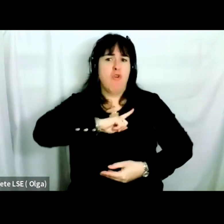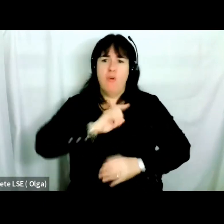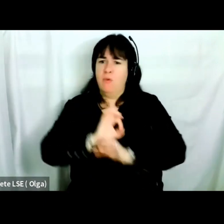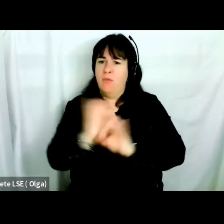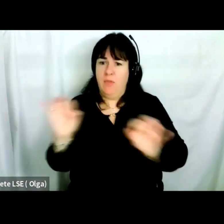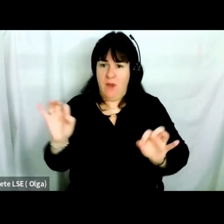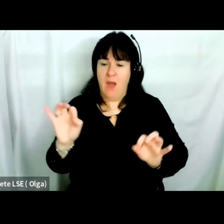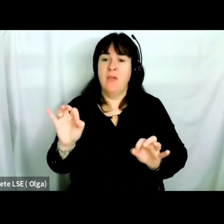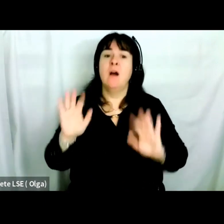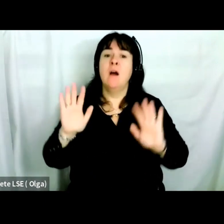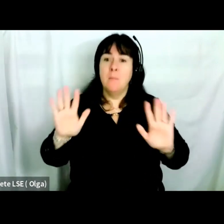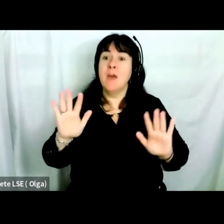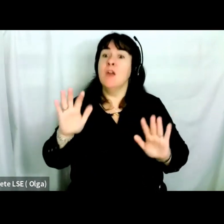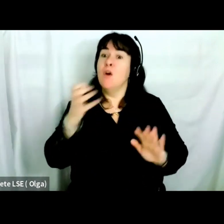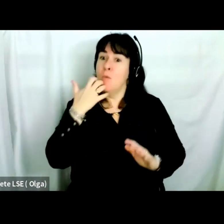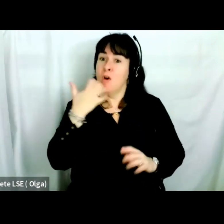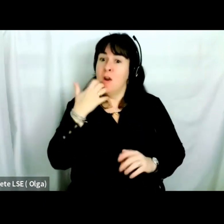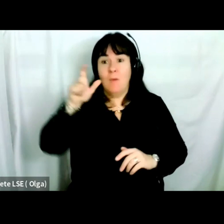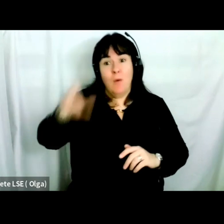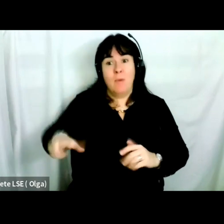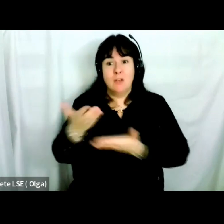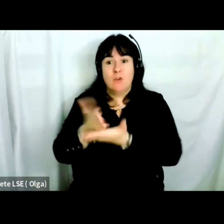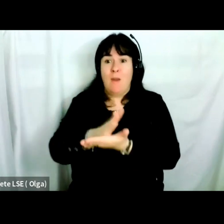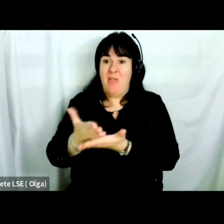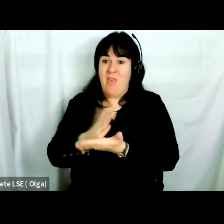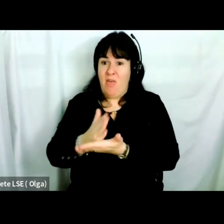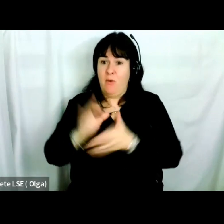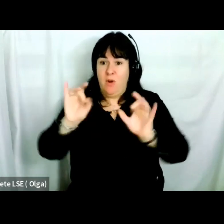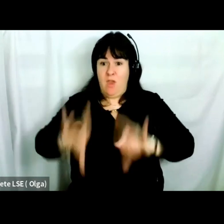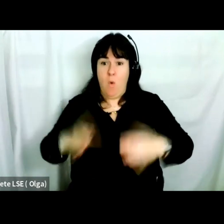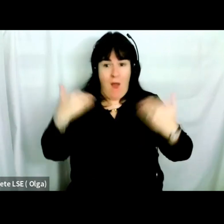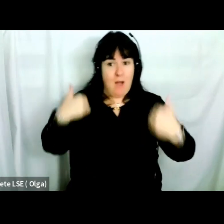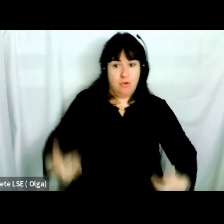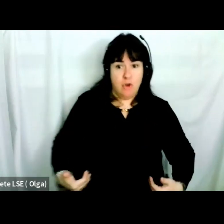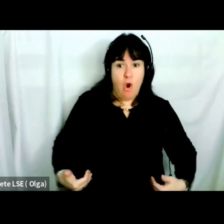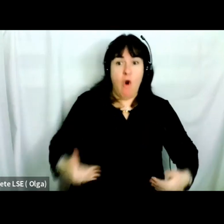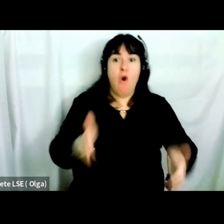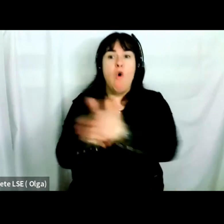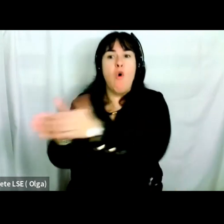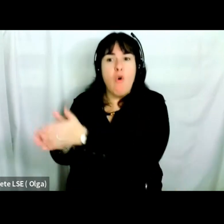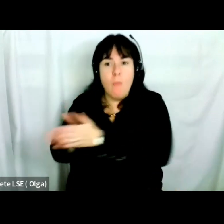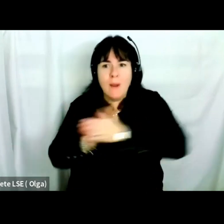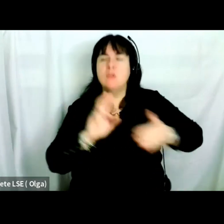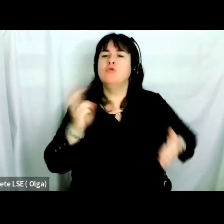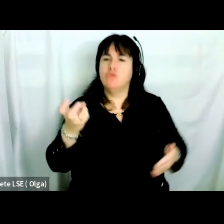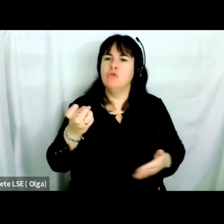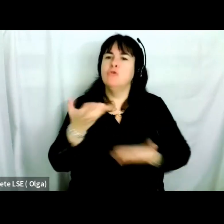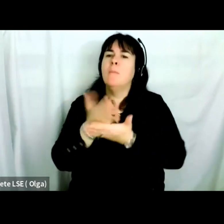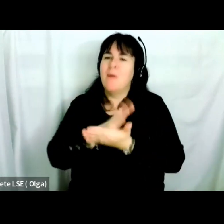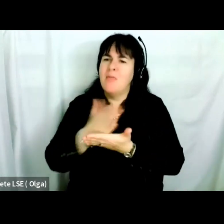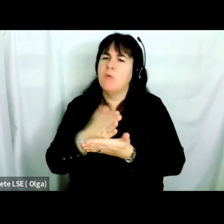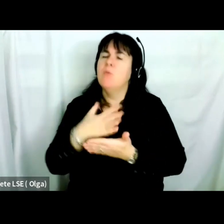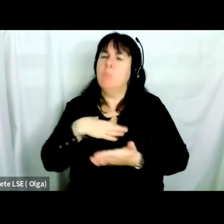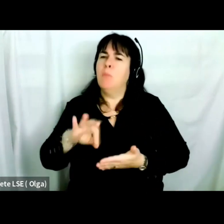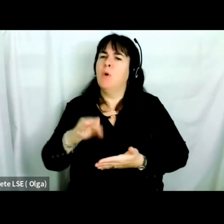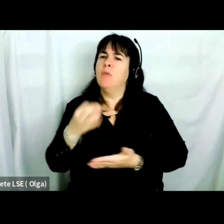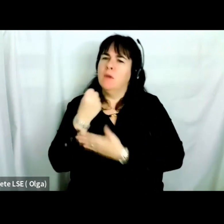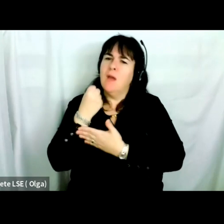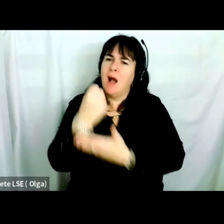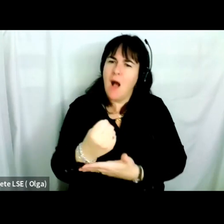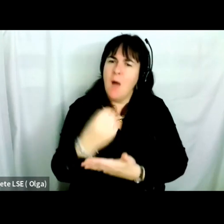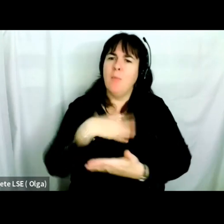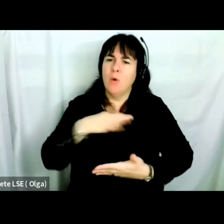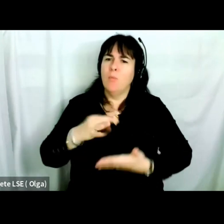tú, con la ayuda de un mediador, de un tercero, como pueda ser yo o cualquier compañero mediador, te puede ayudar. ¿Y cómo te